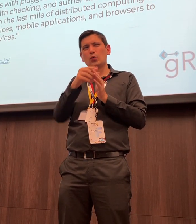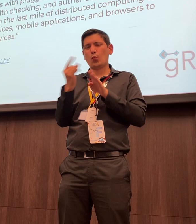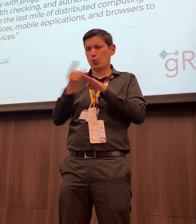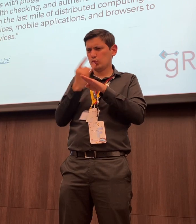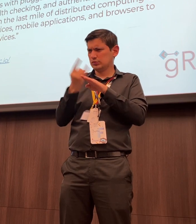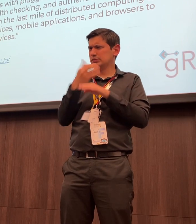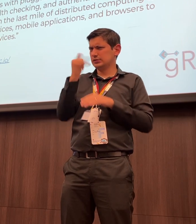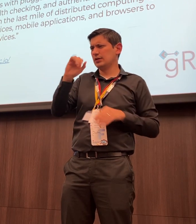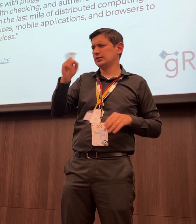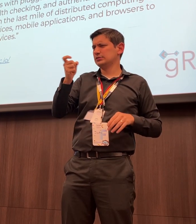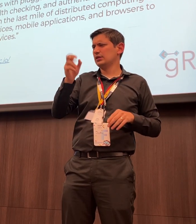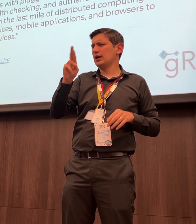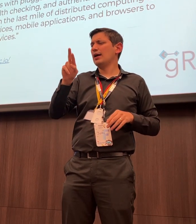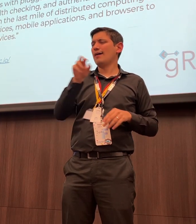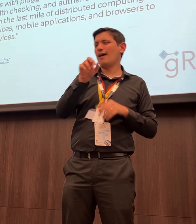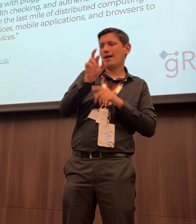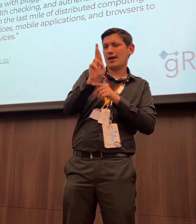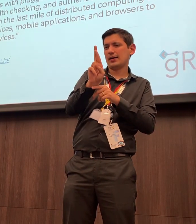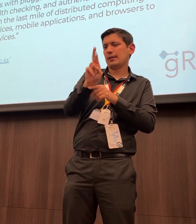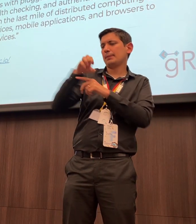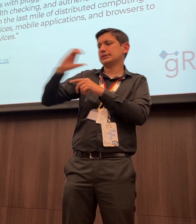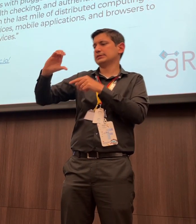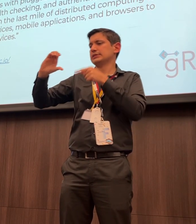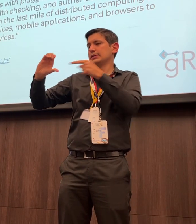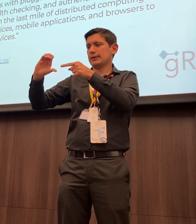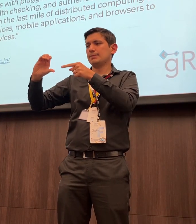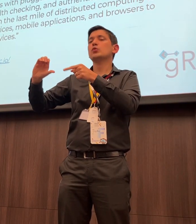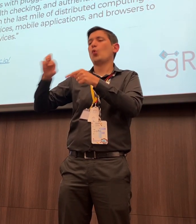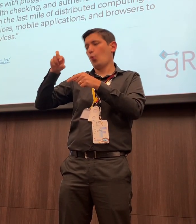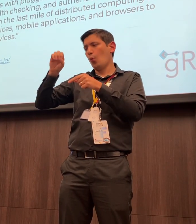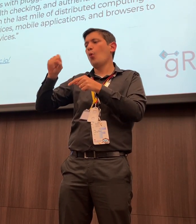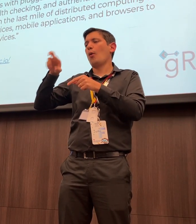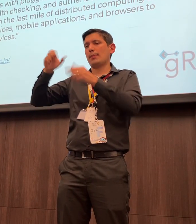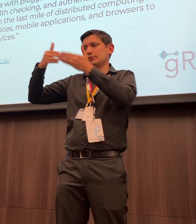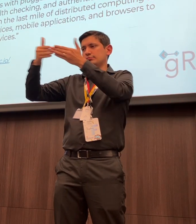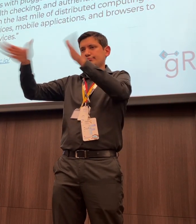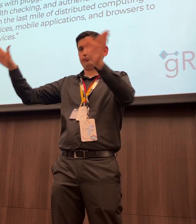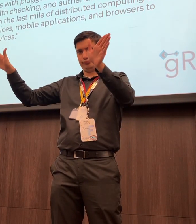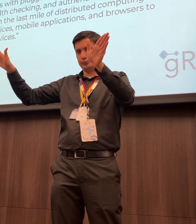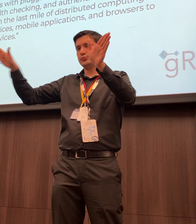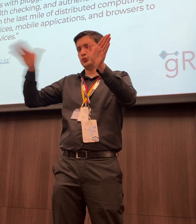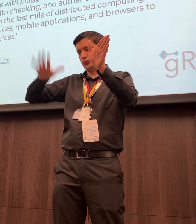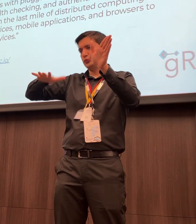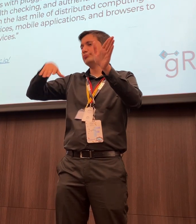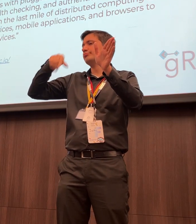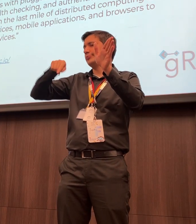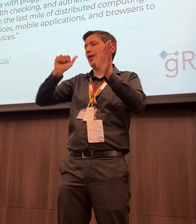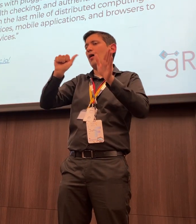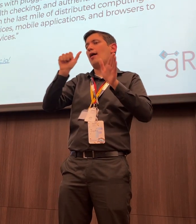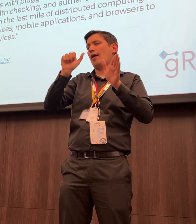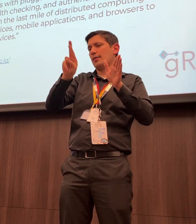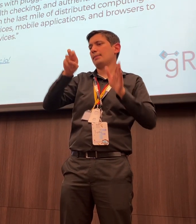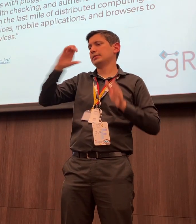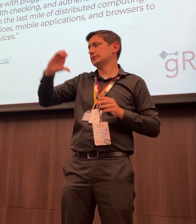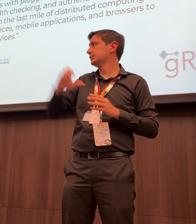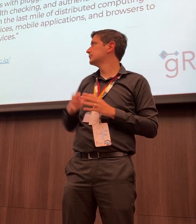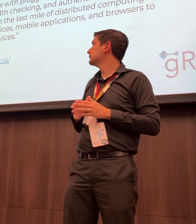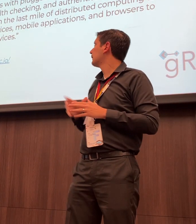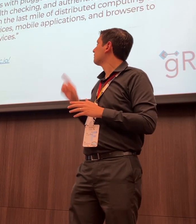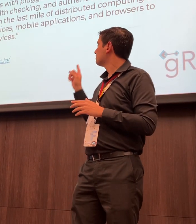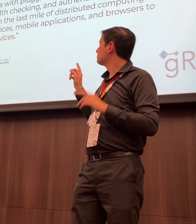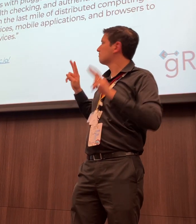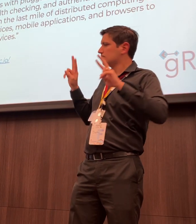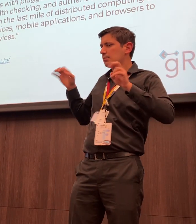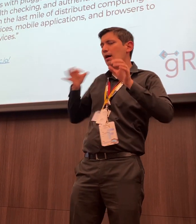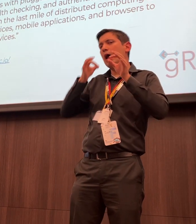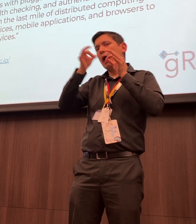usado también RPC, porque gRPC es una implementación open source de lo que sería el protocolo RPC, ¿tá? Vamos a estar hablando